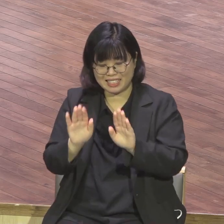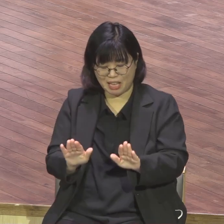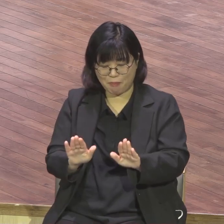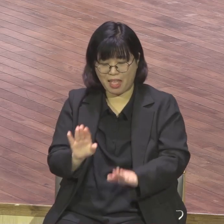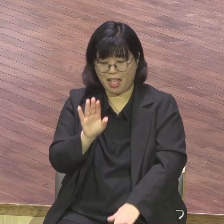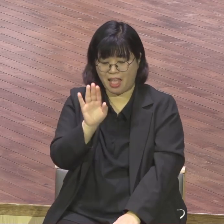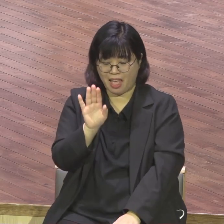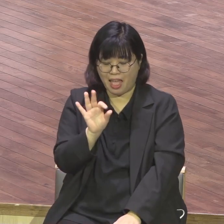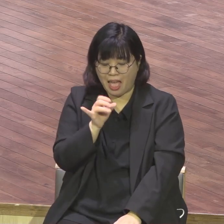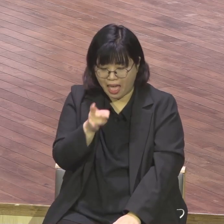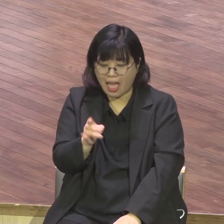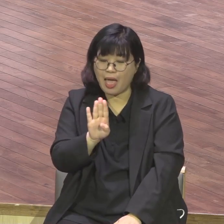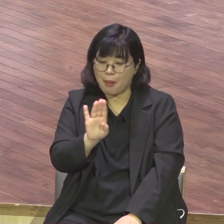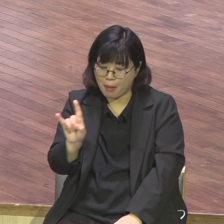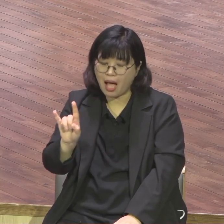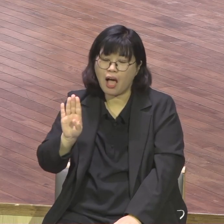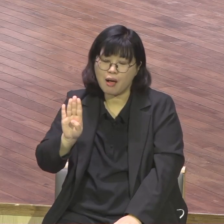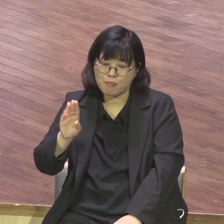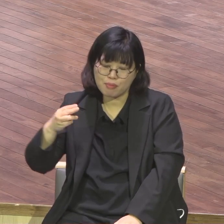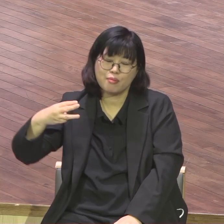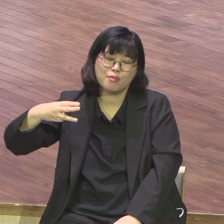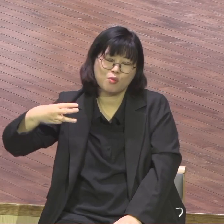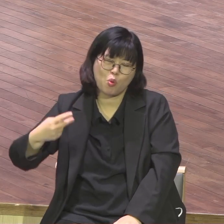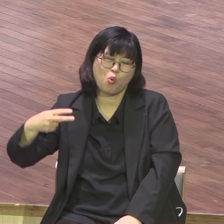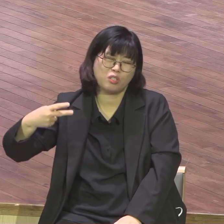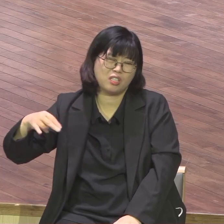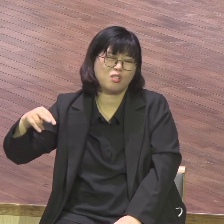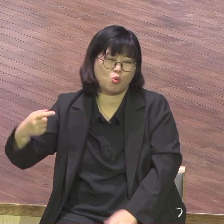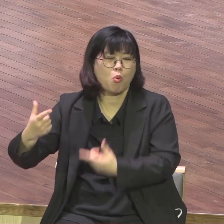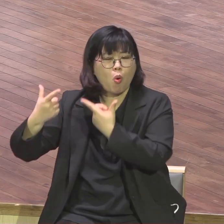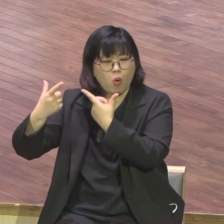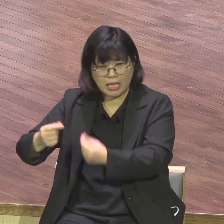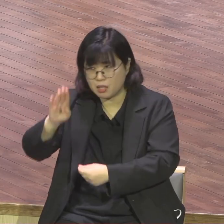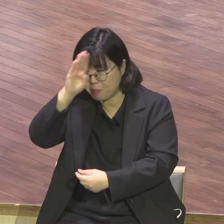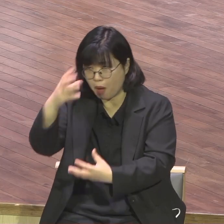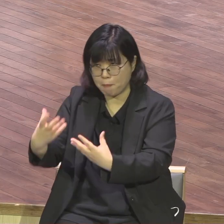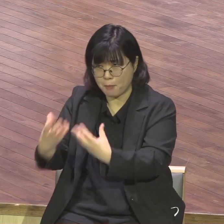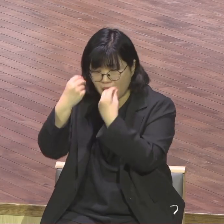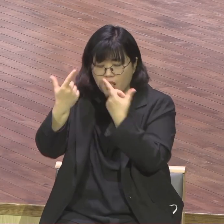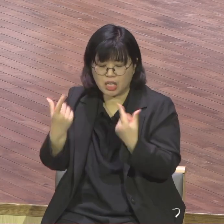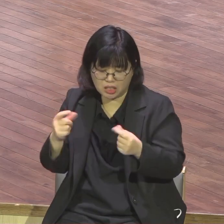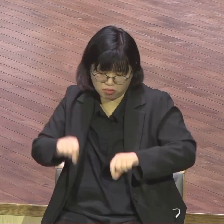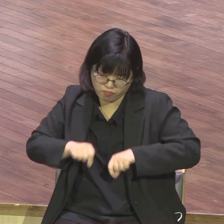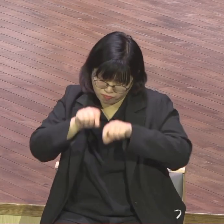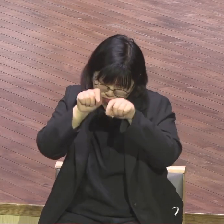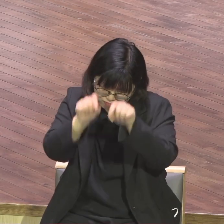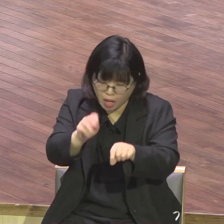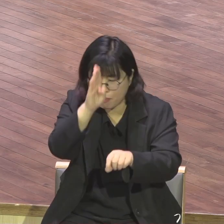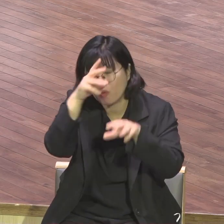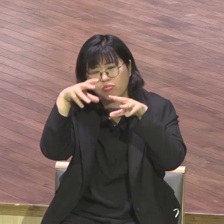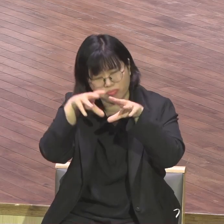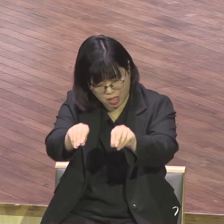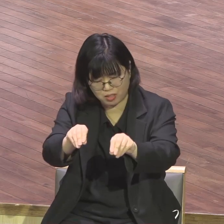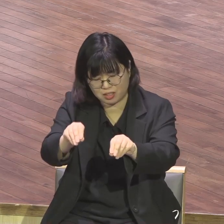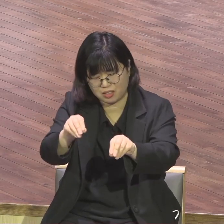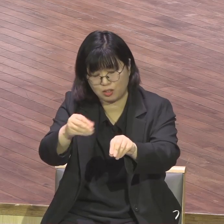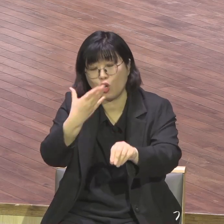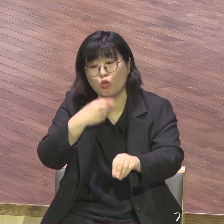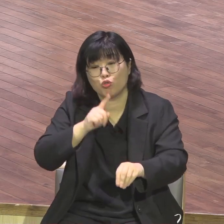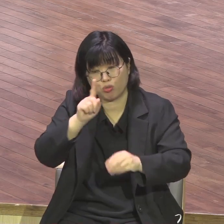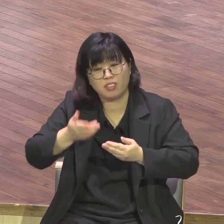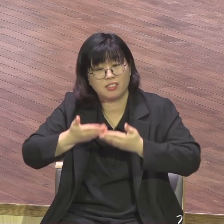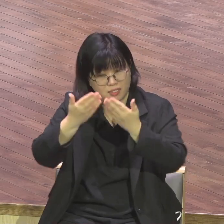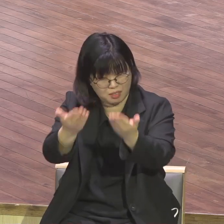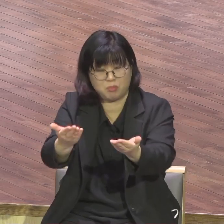완치의 은혜가 임하기를 기도합니다. 네. 하나님 하시면 뭘 못하시겠어요? 믿음대로 될지어다. 네. 믿음대로